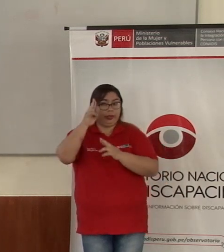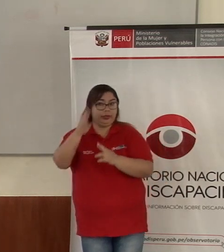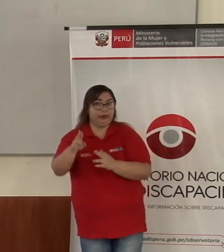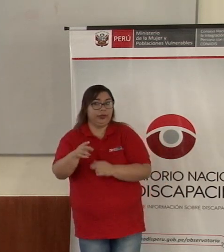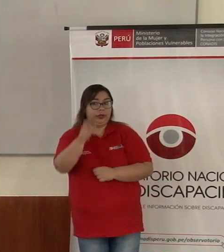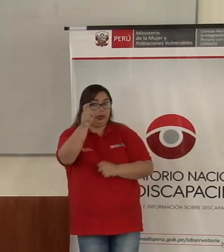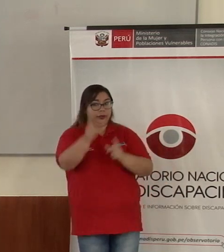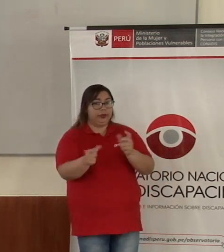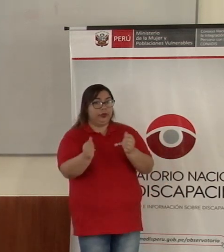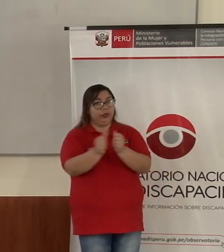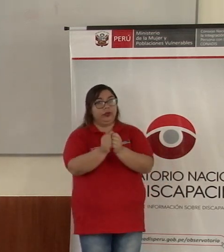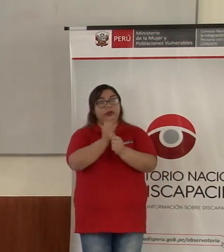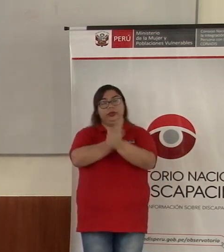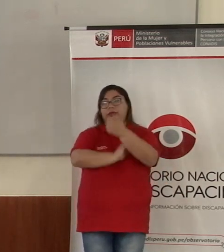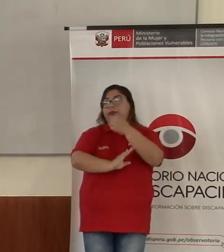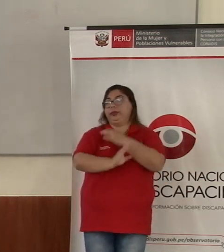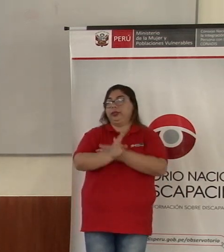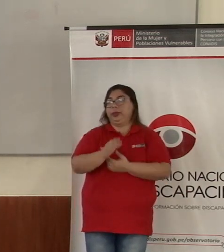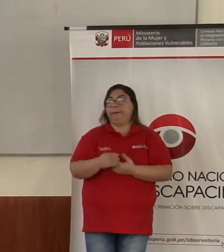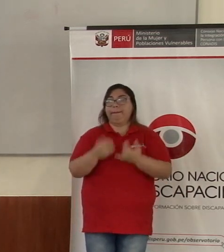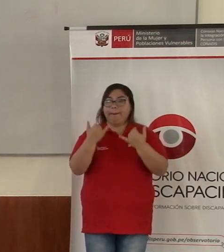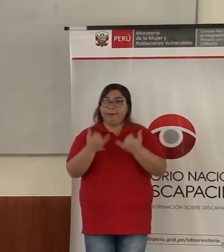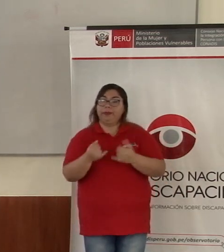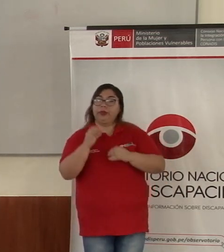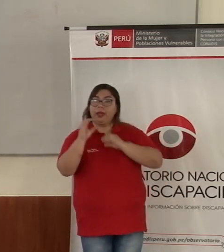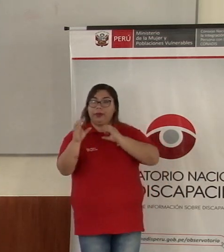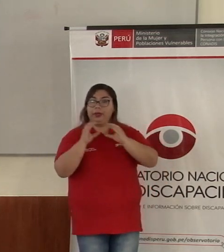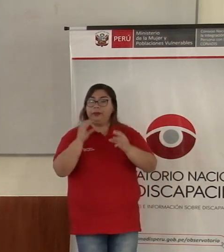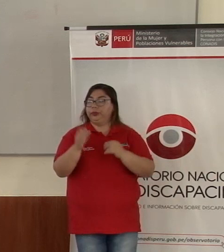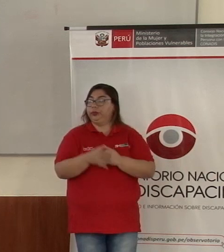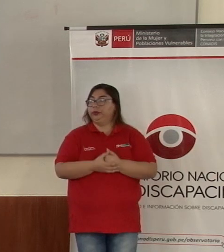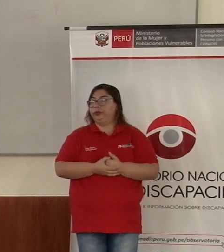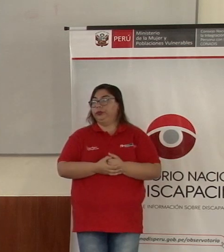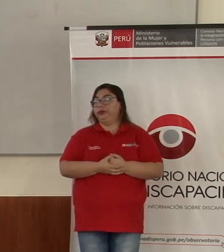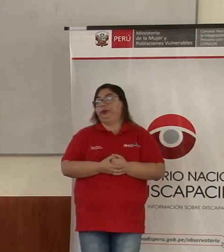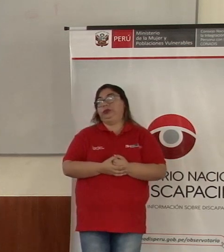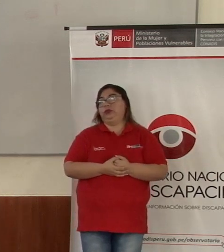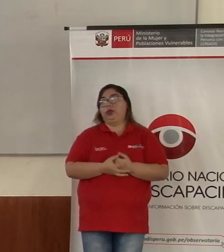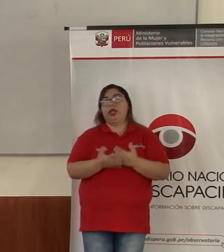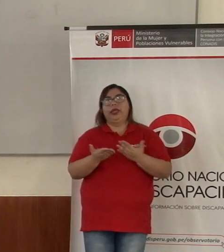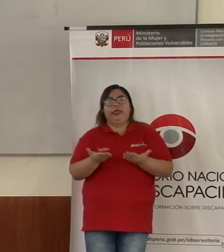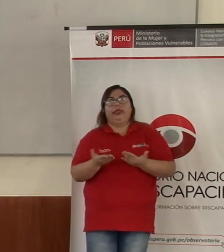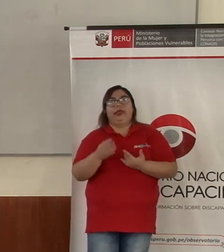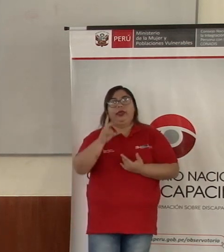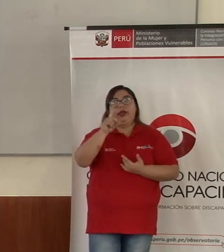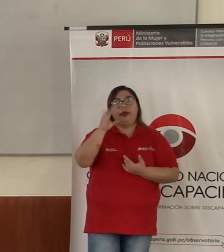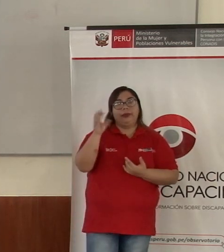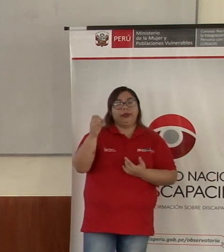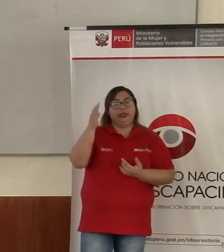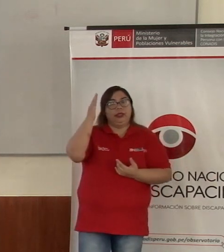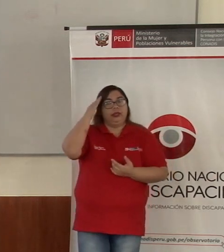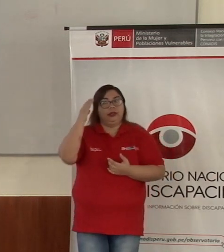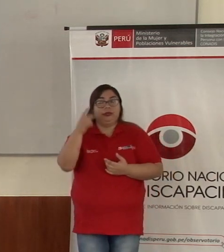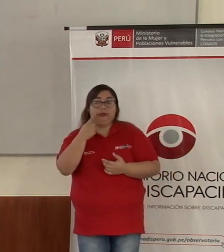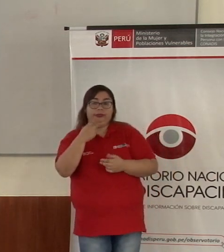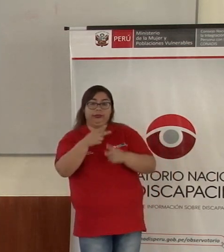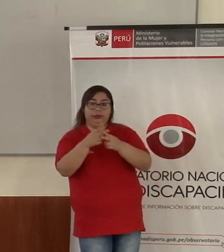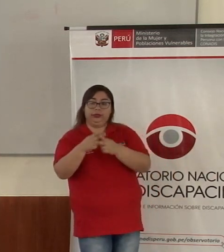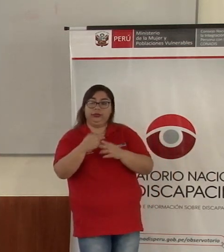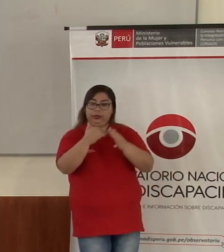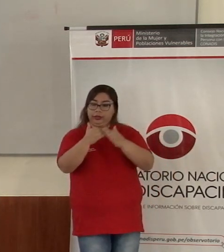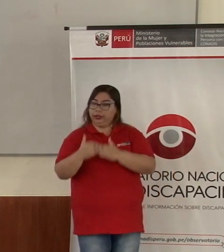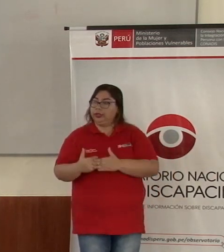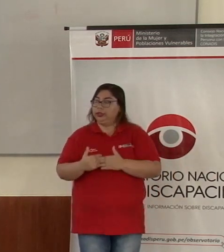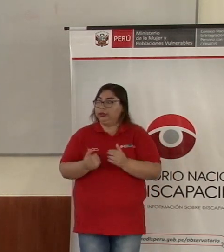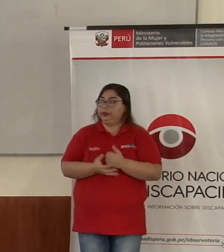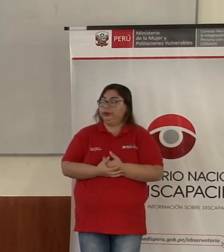la persona con discapacidad, hoy día hablamos de capacidad de ejercicio restringida.